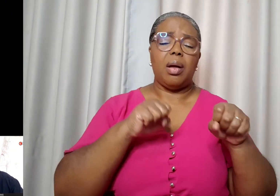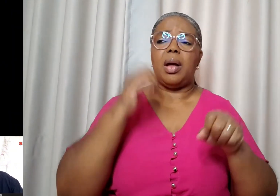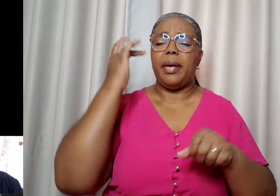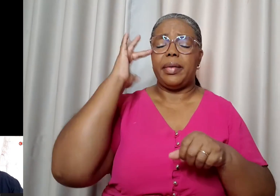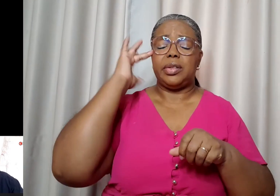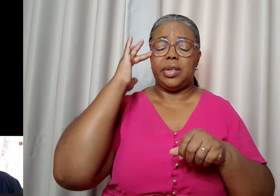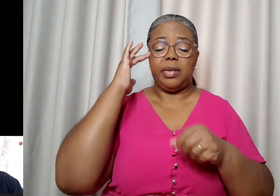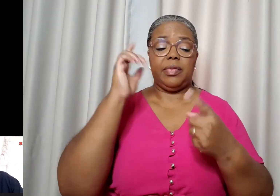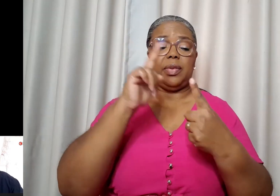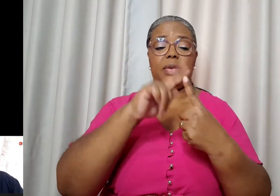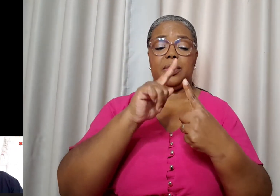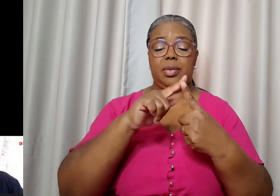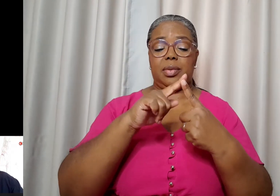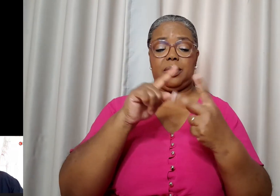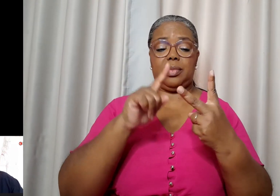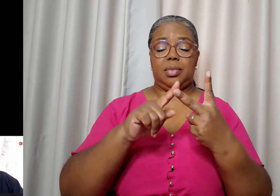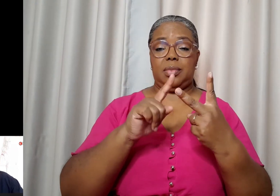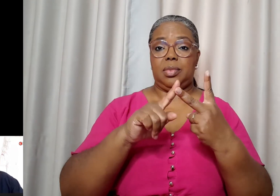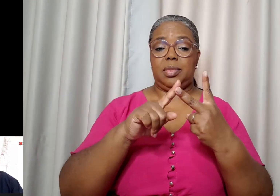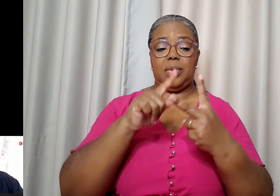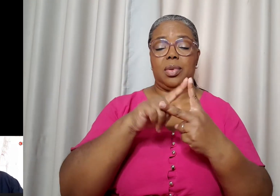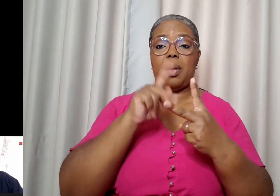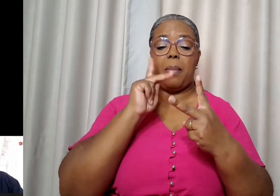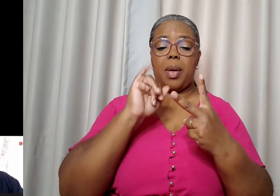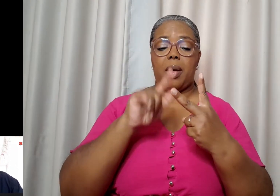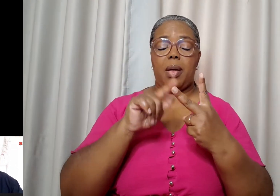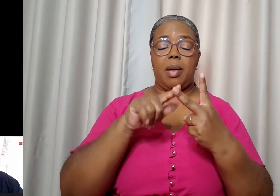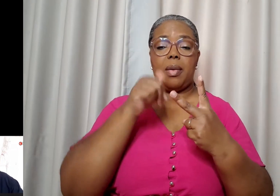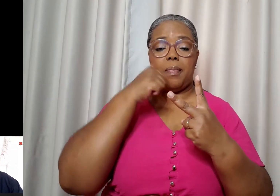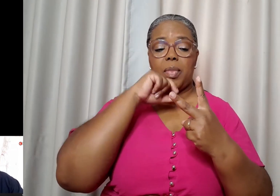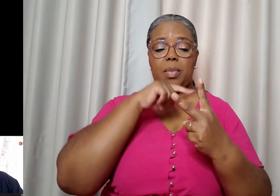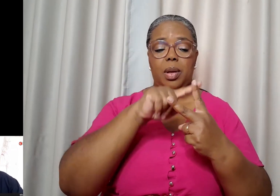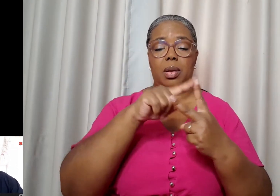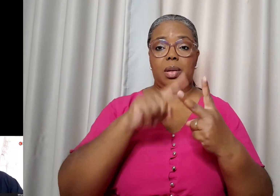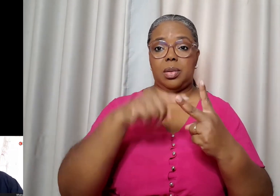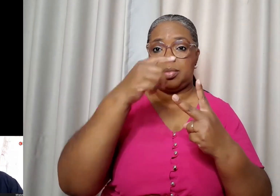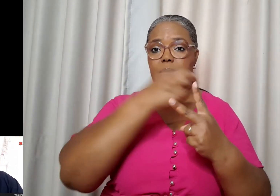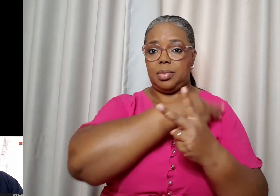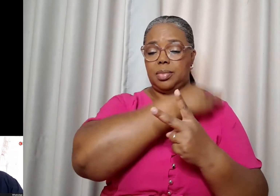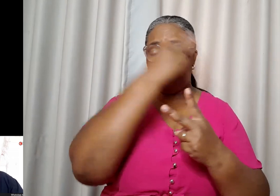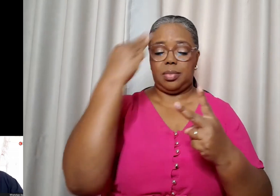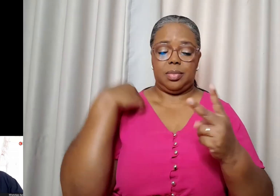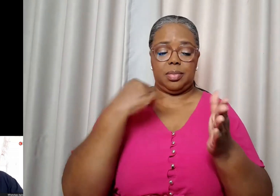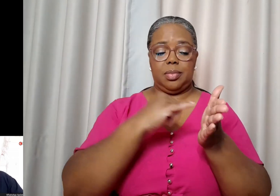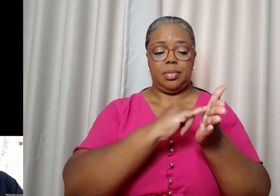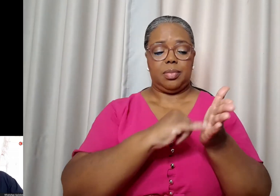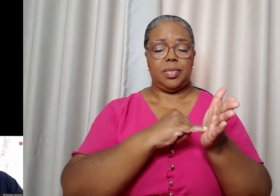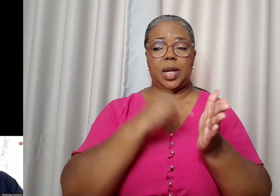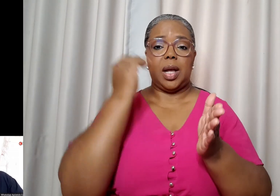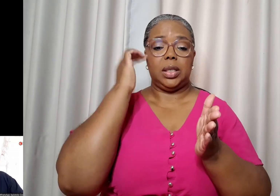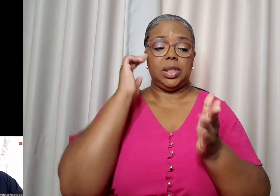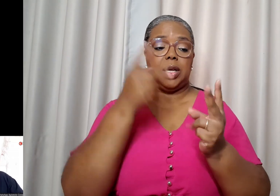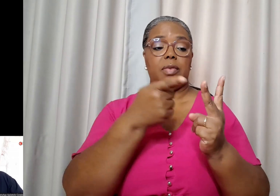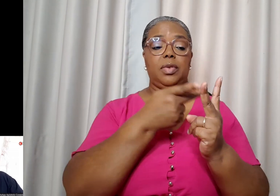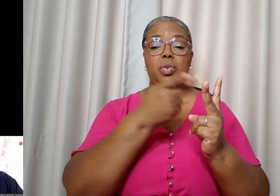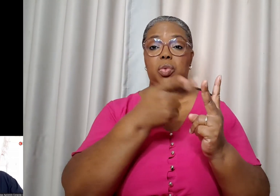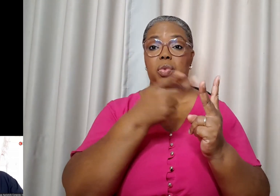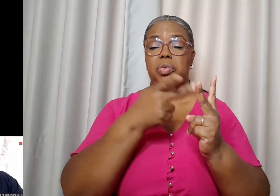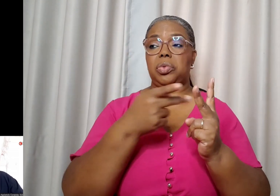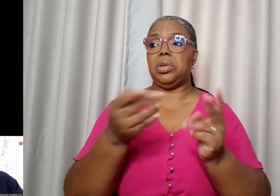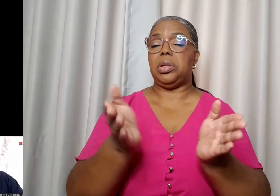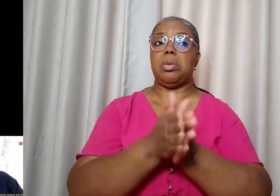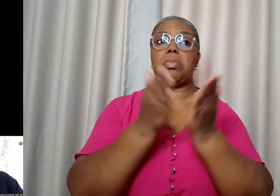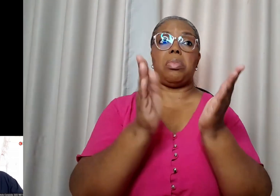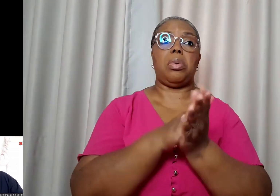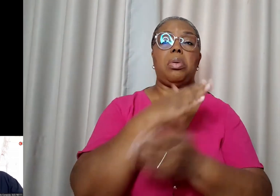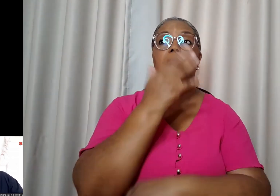pobres. Isso não é verdade, gente. Tira da tua cabeça isso daí definitivamente. José